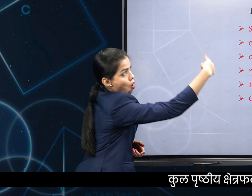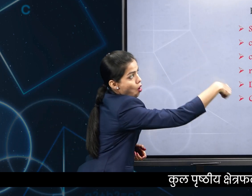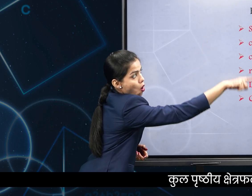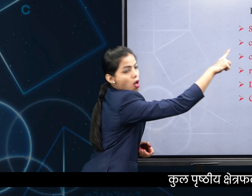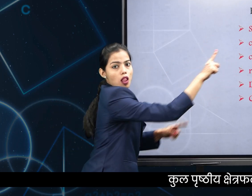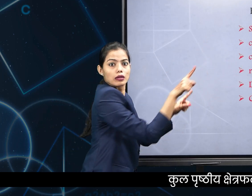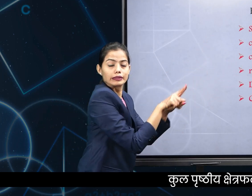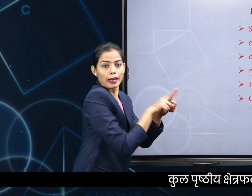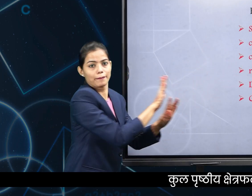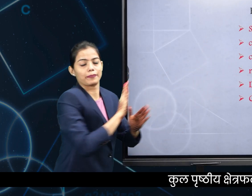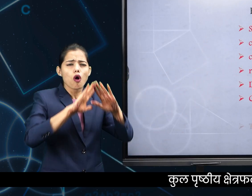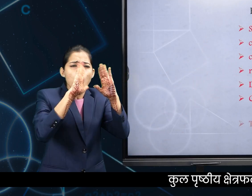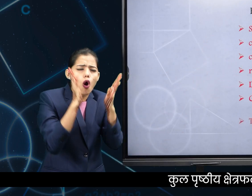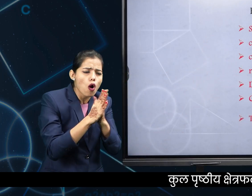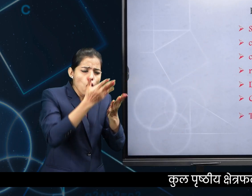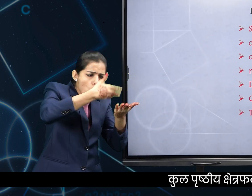कुल पृष्ठीय क्षेत्रफल,